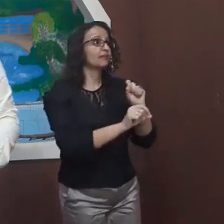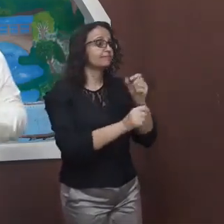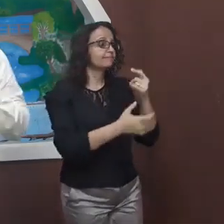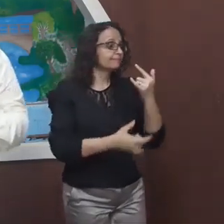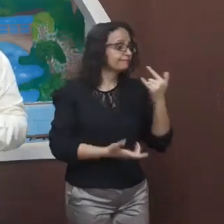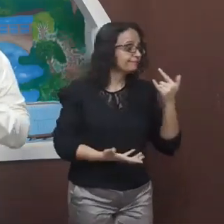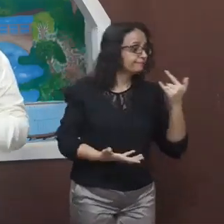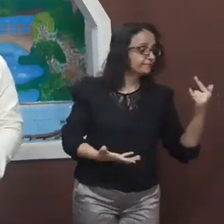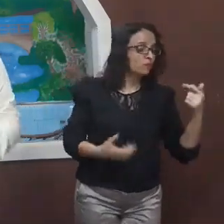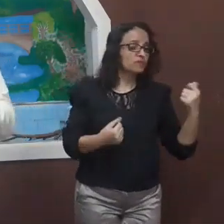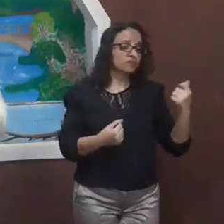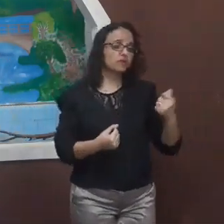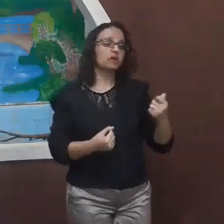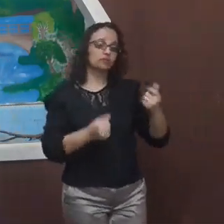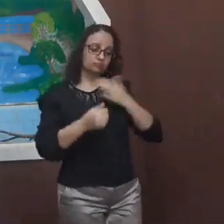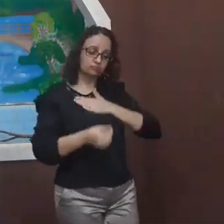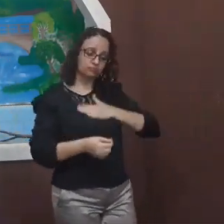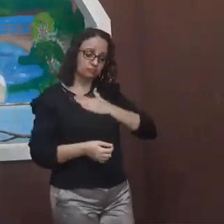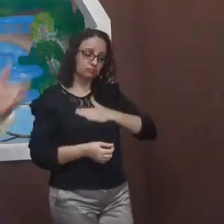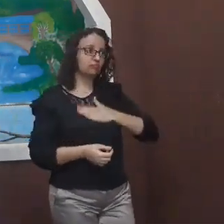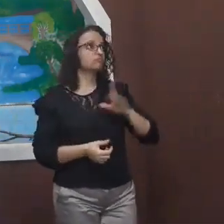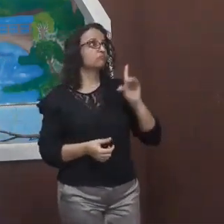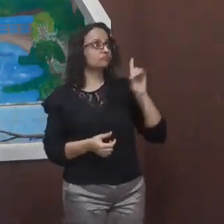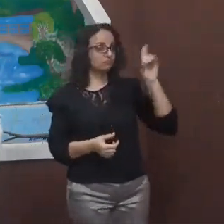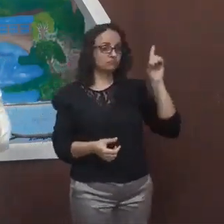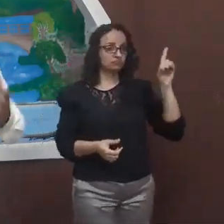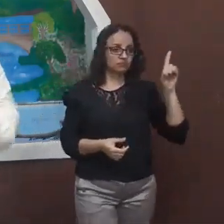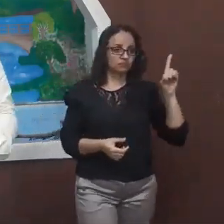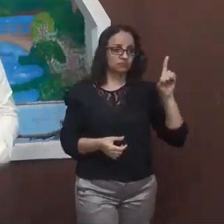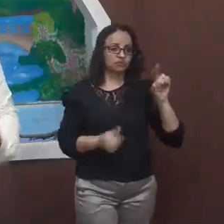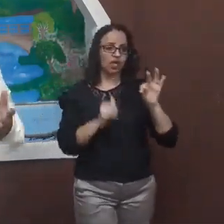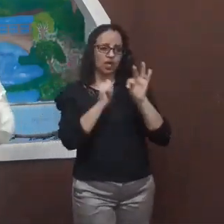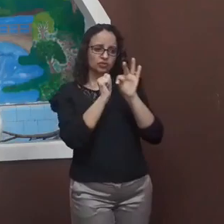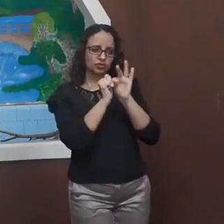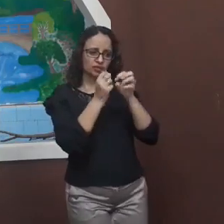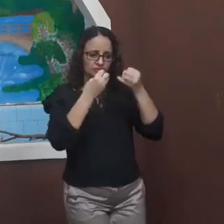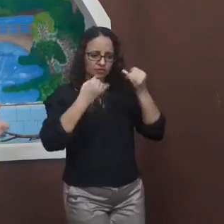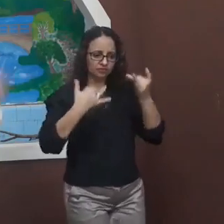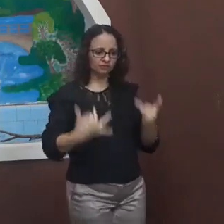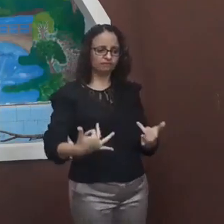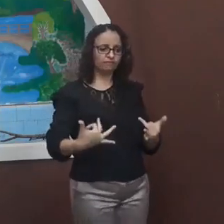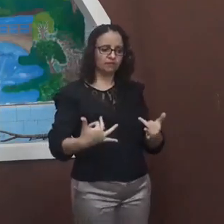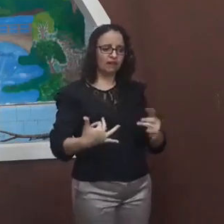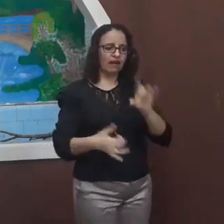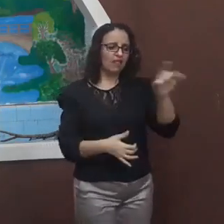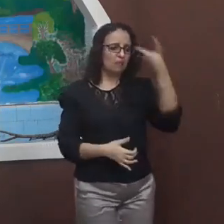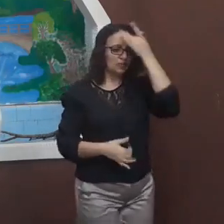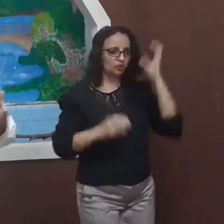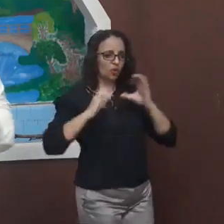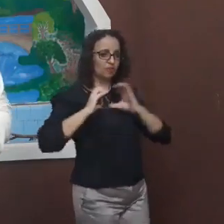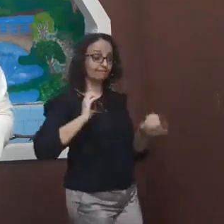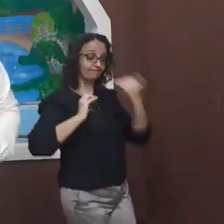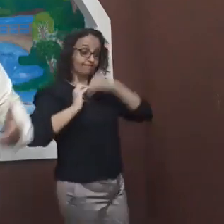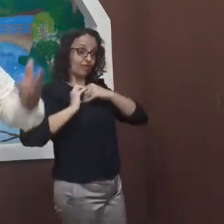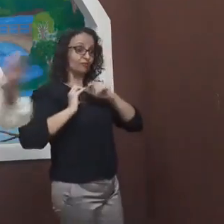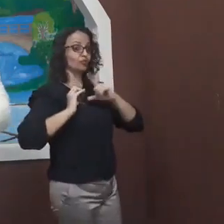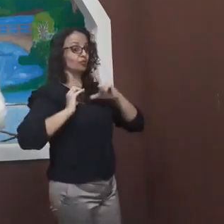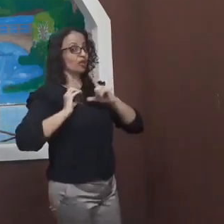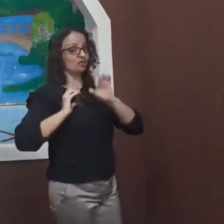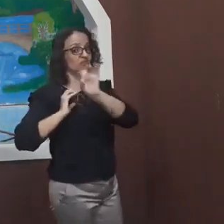Senhor. Tiago capítulo 1, 14 e 15 ainda diz: cada um, porém, é tentado pela sua própria cobiça, sendo por